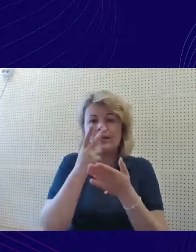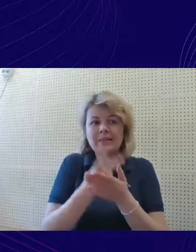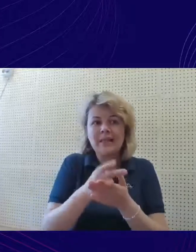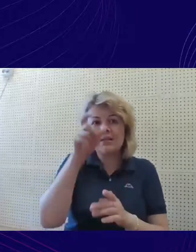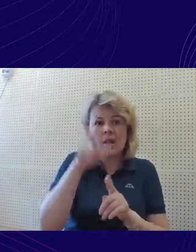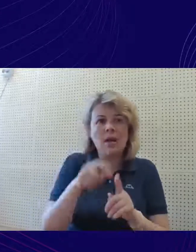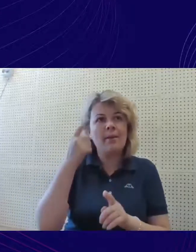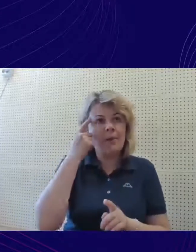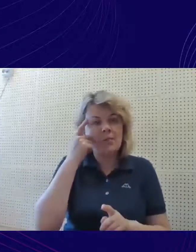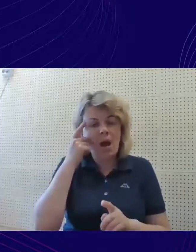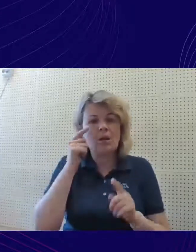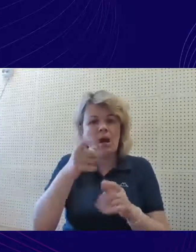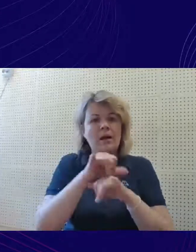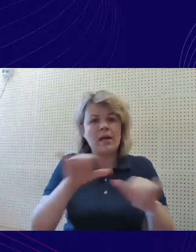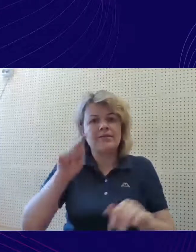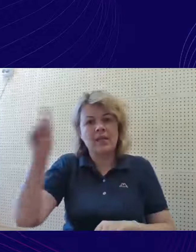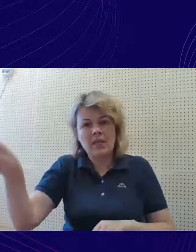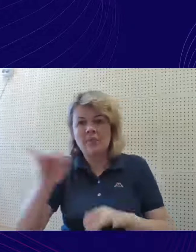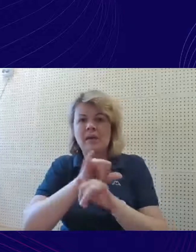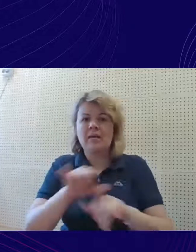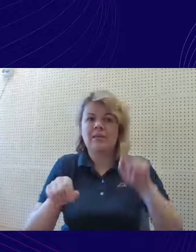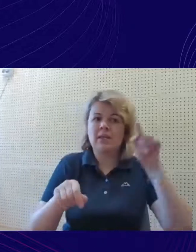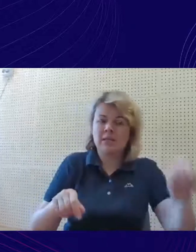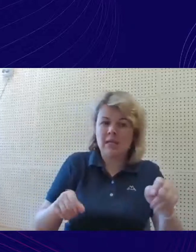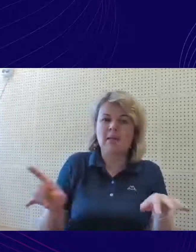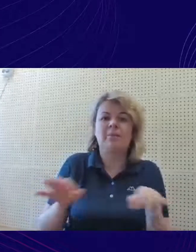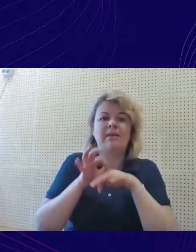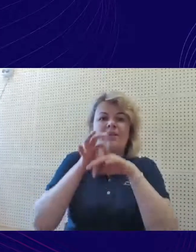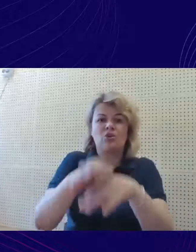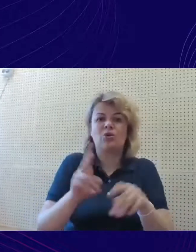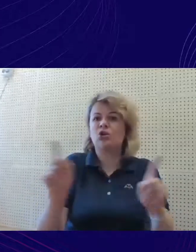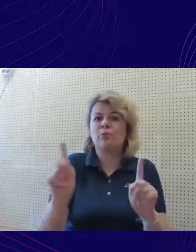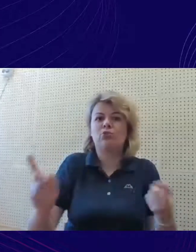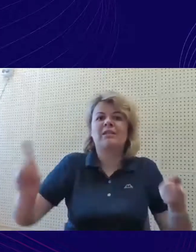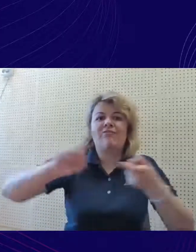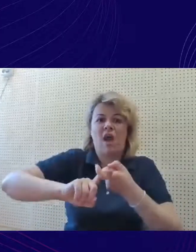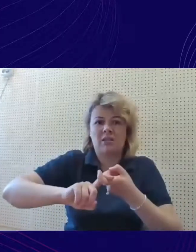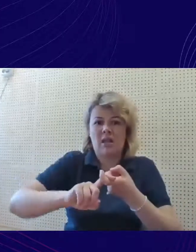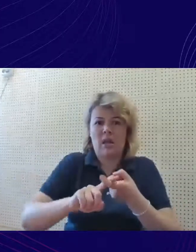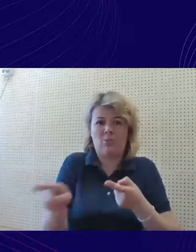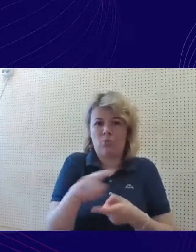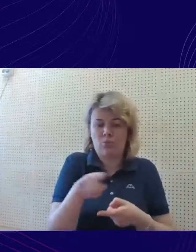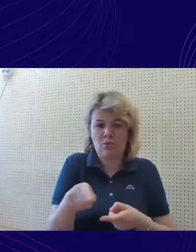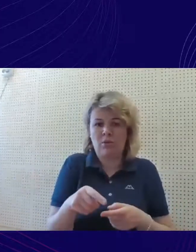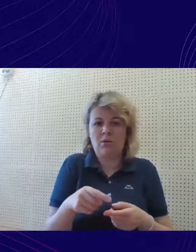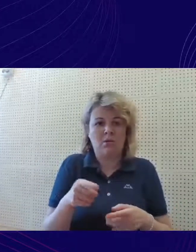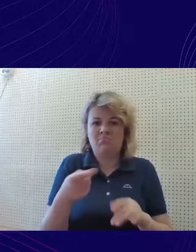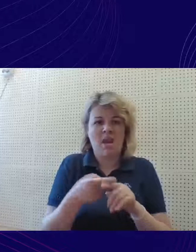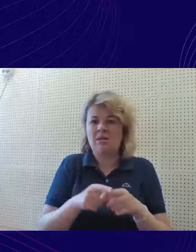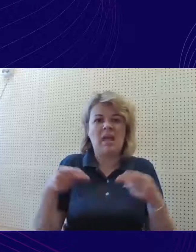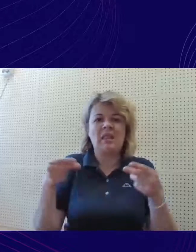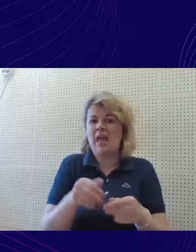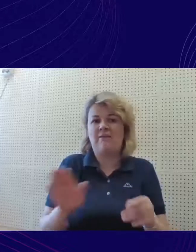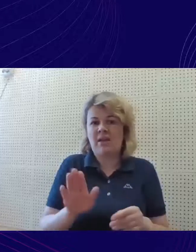развитие там приведет к некой связной вещи. Они не влияют друг на друга